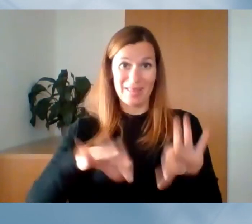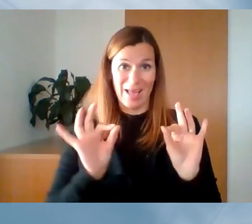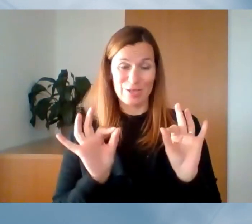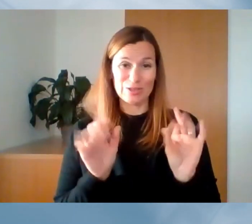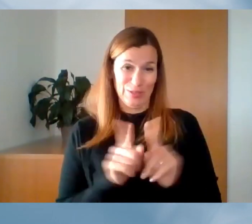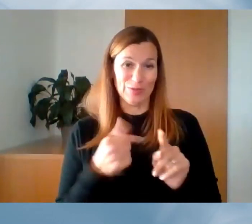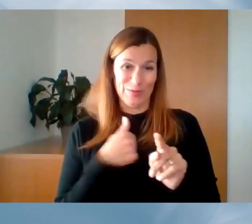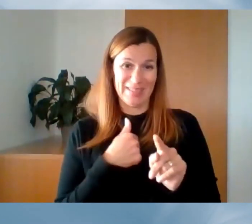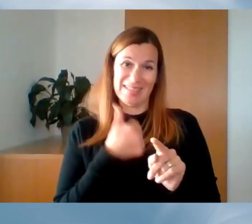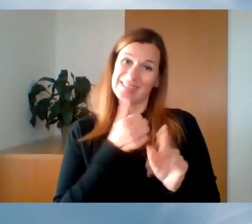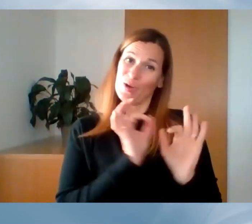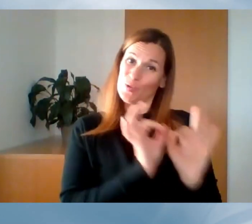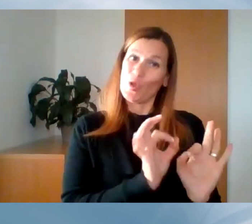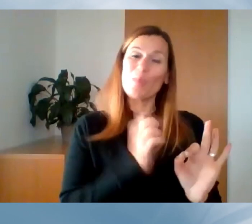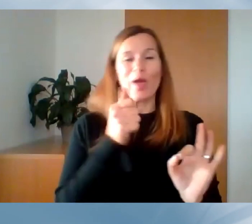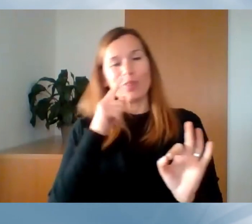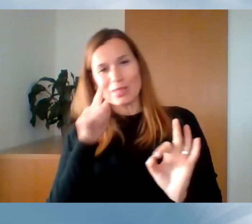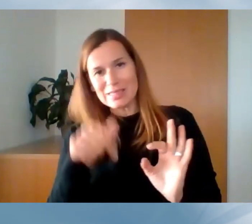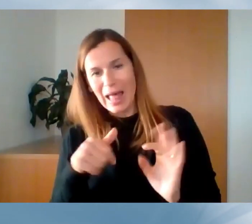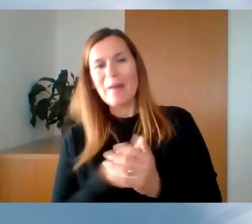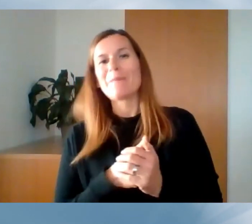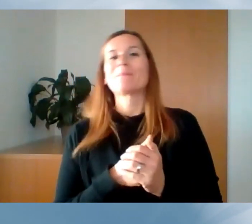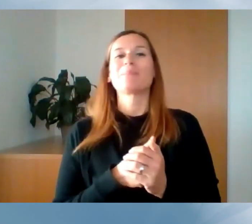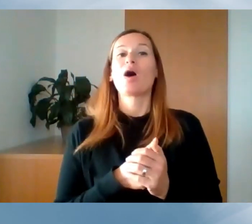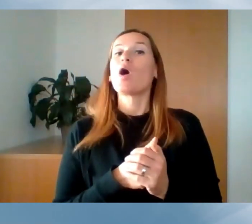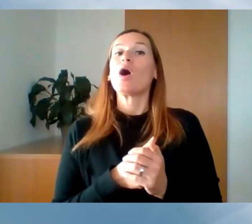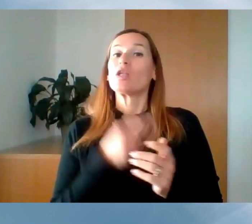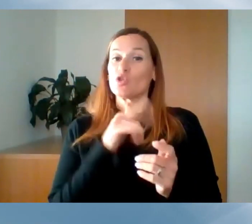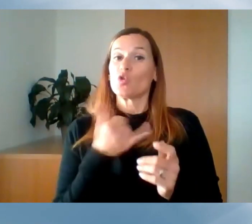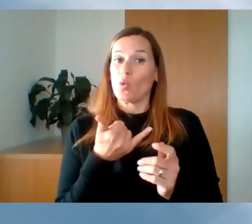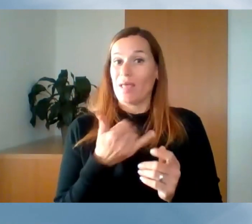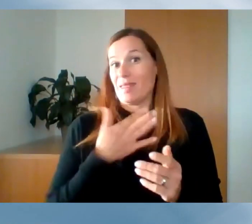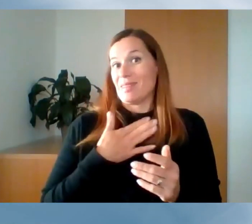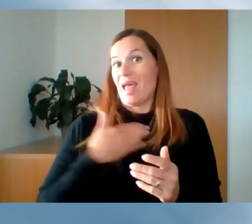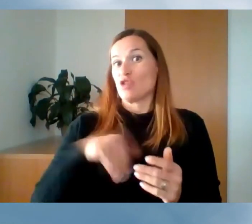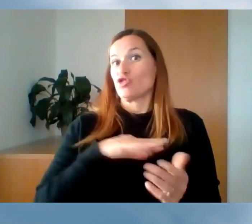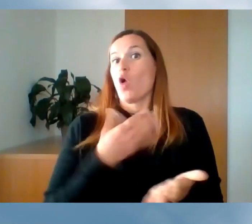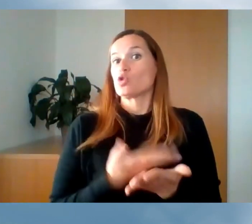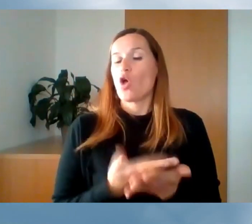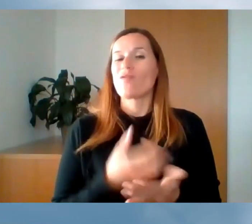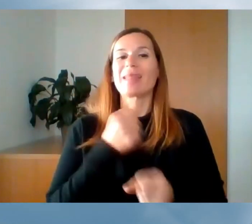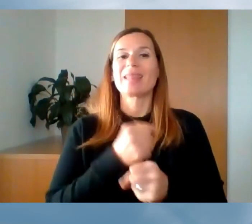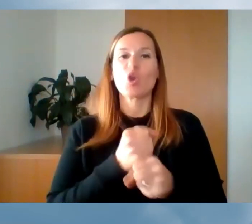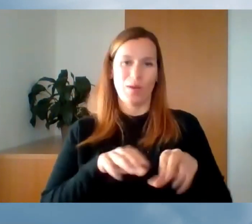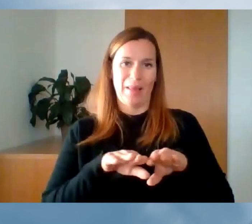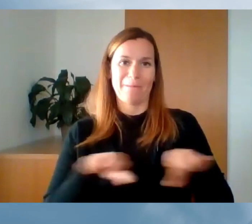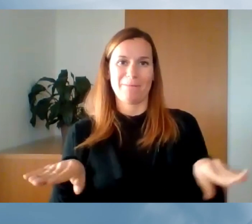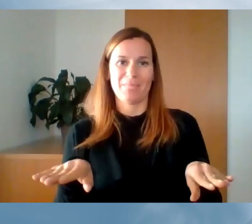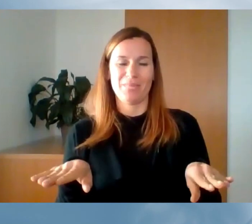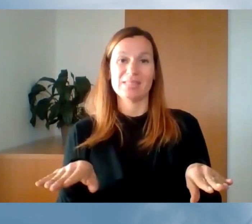Upam, da smo našli, tudi jaz, eno to in eno ono. To je naša osnova, to je naša delovna